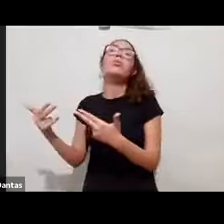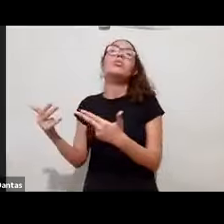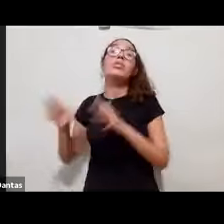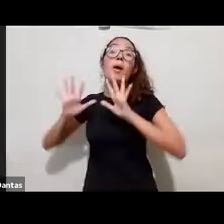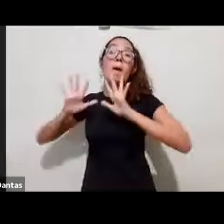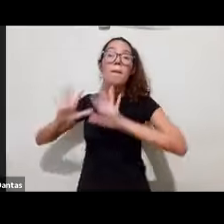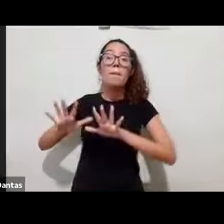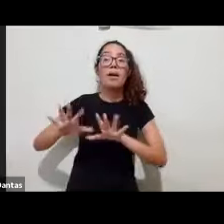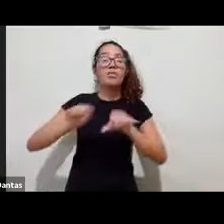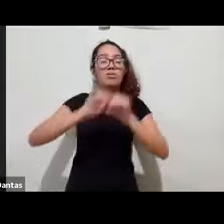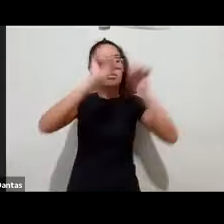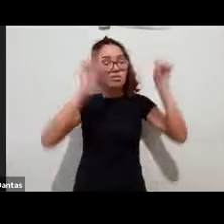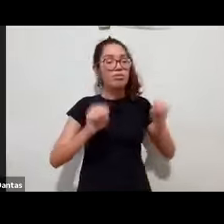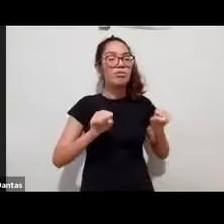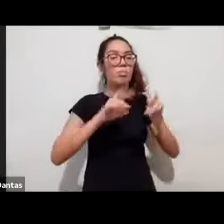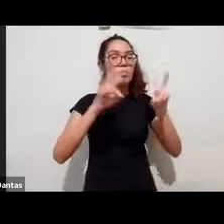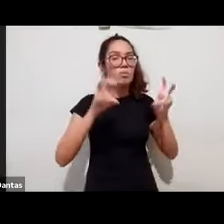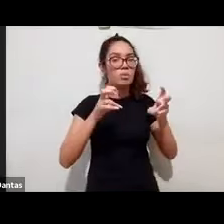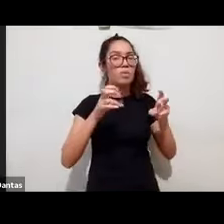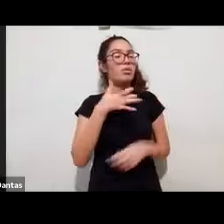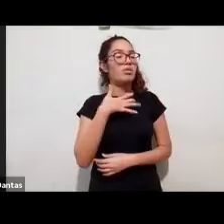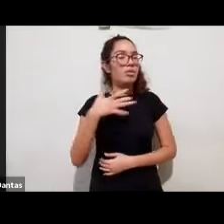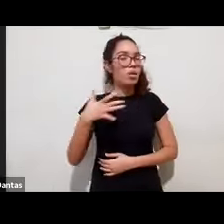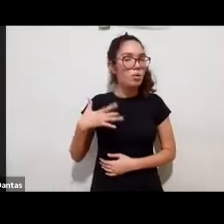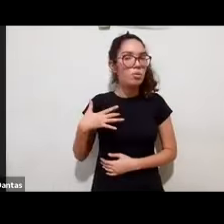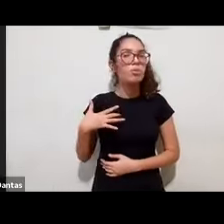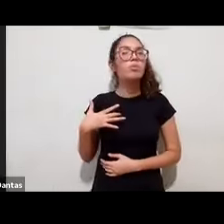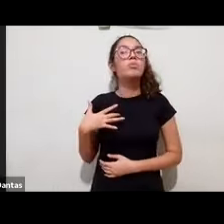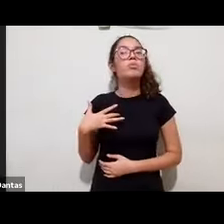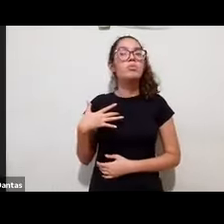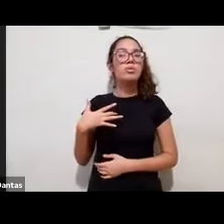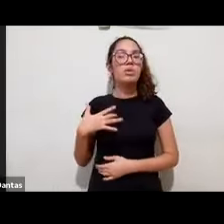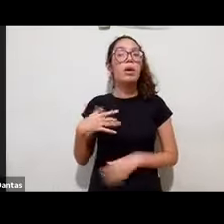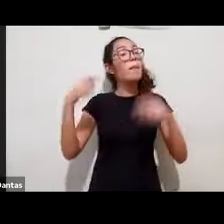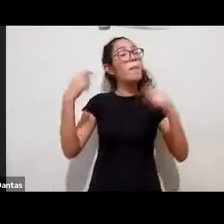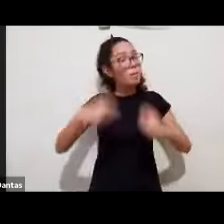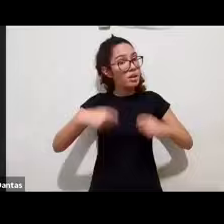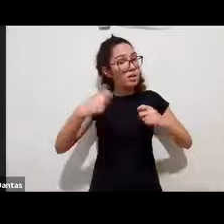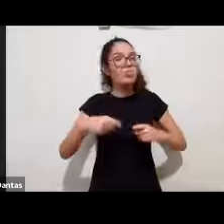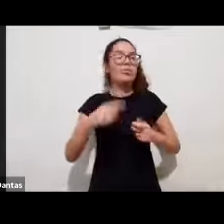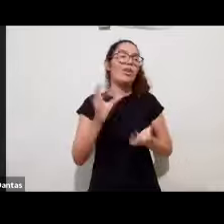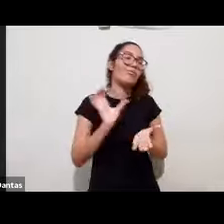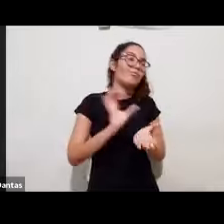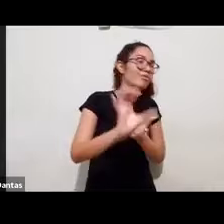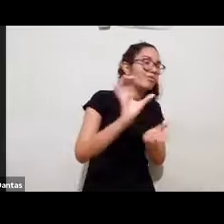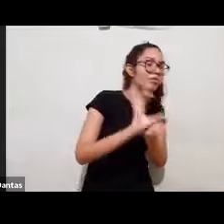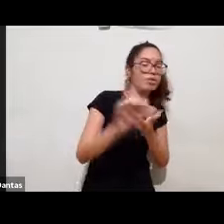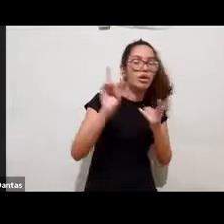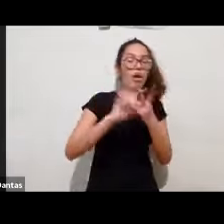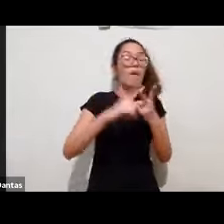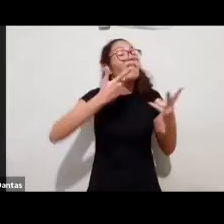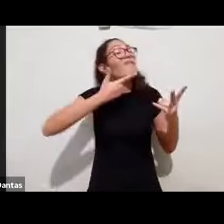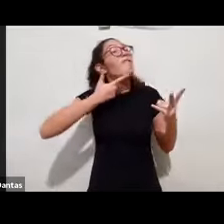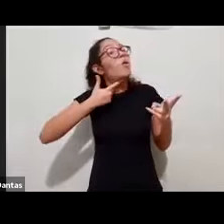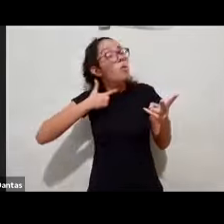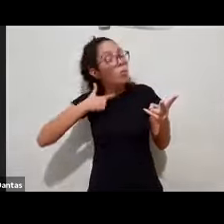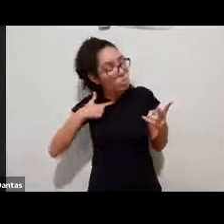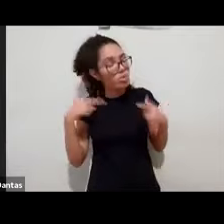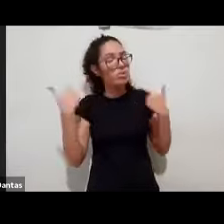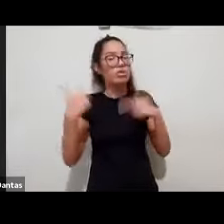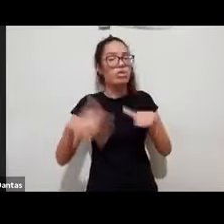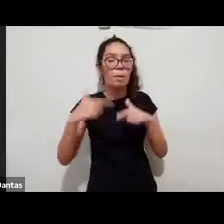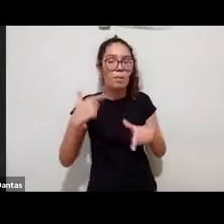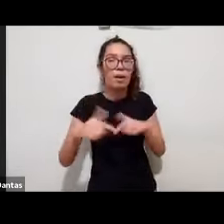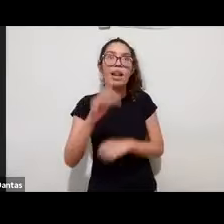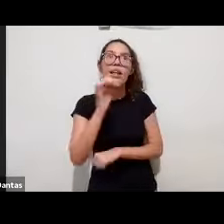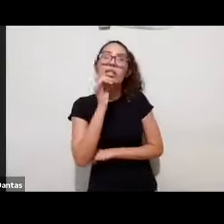à saúde, de uma política de saúde, é preciso investimento, é preciso vontade política, é preciso, por exemplo,